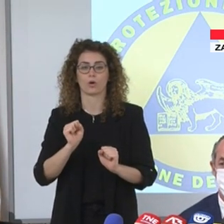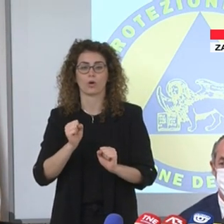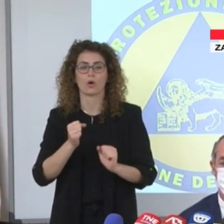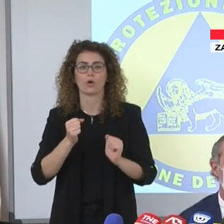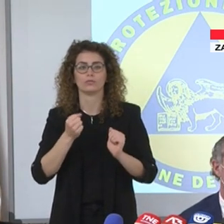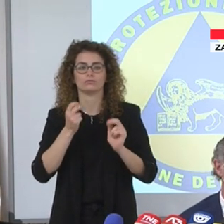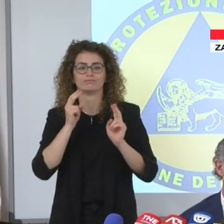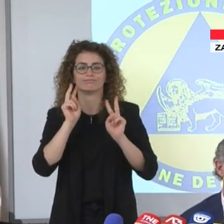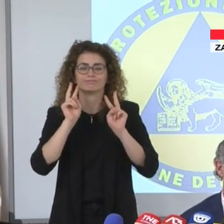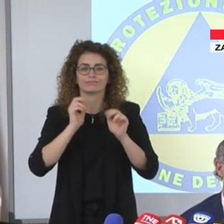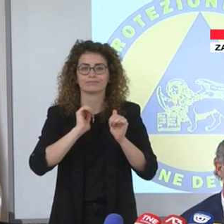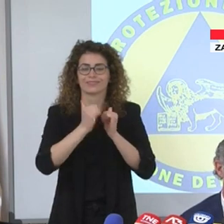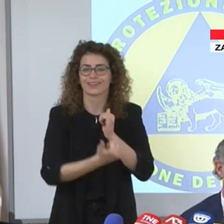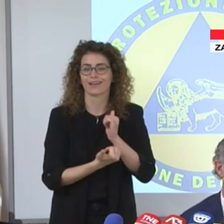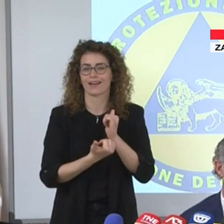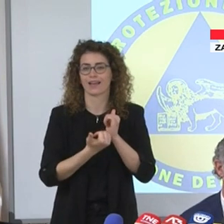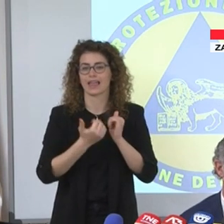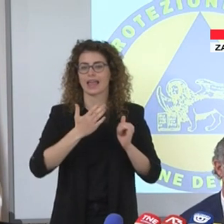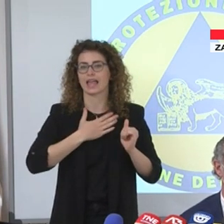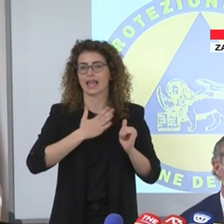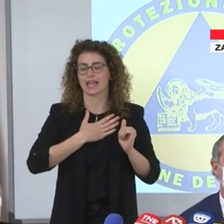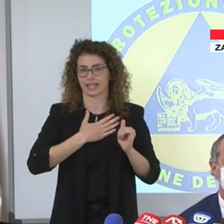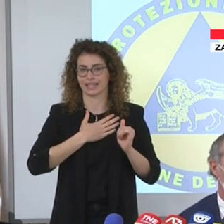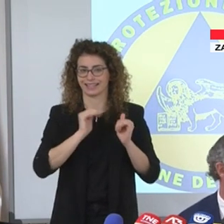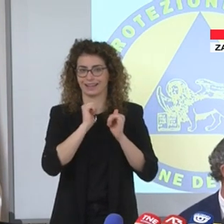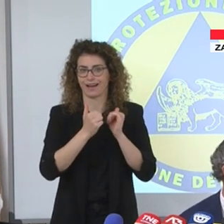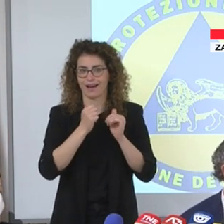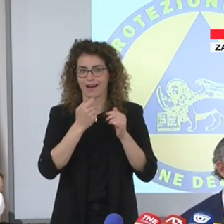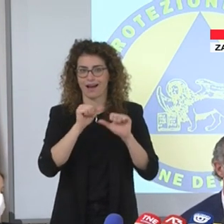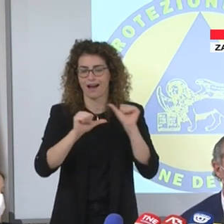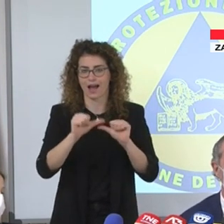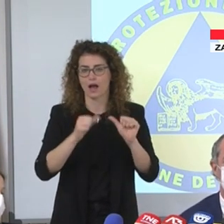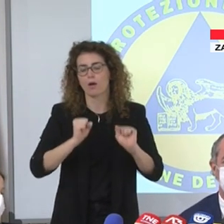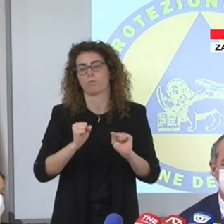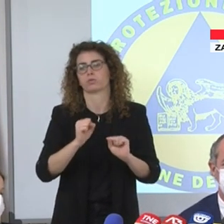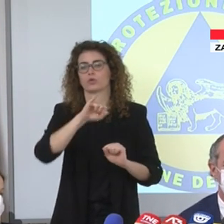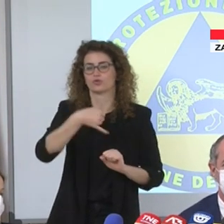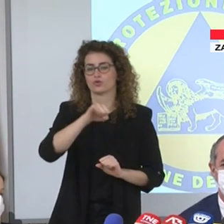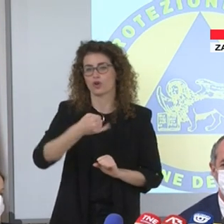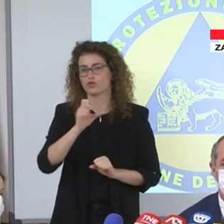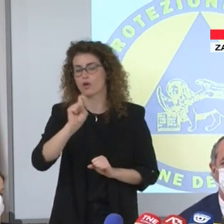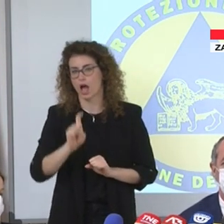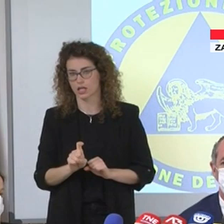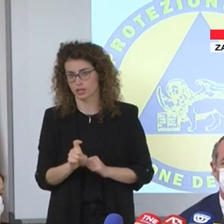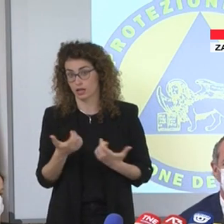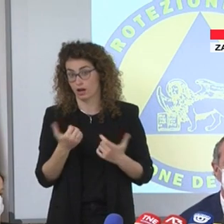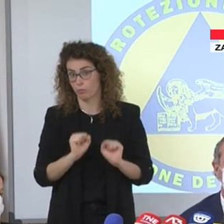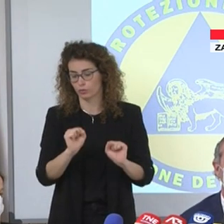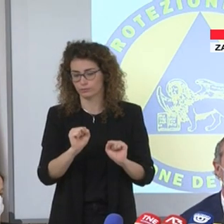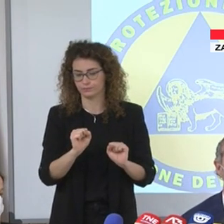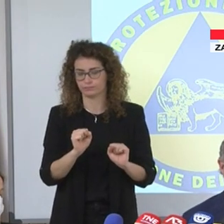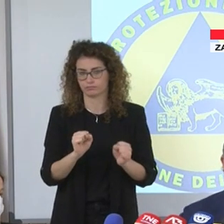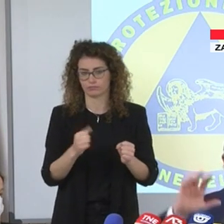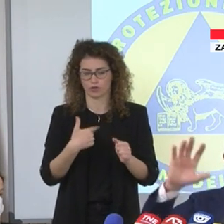età, per cui poi entrano in campo anche Johnson & Johnson e AstraZeneca. Sono tutti vaccini validi, però